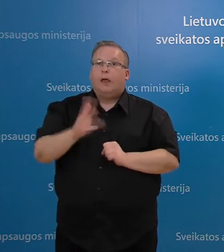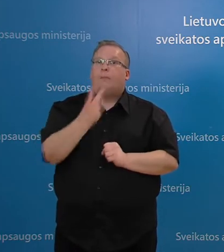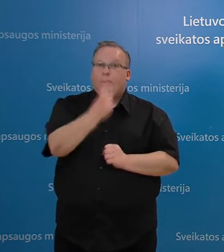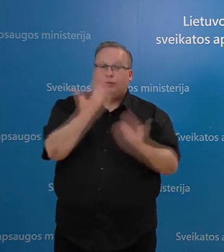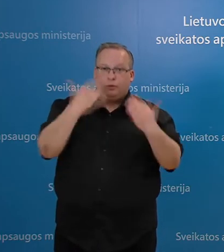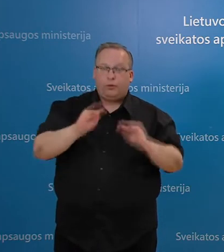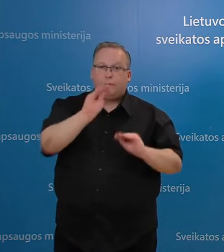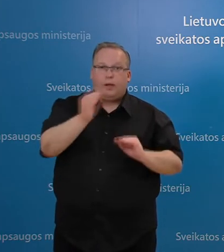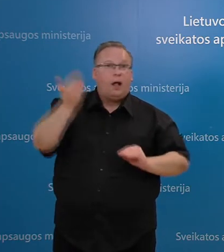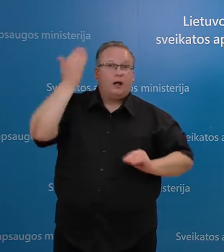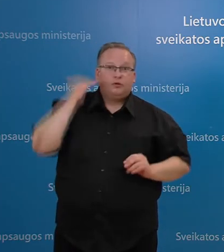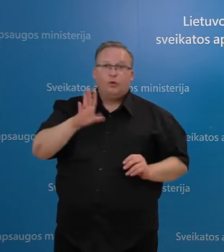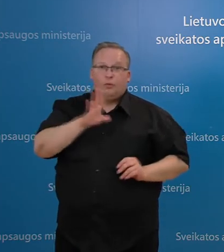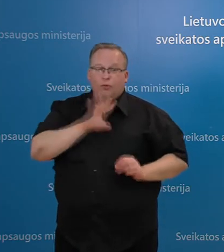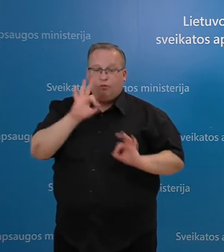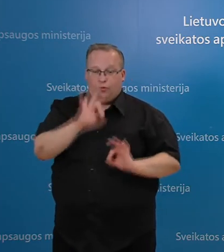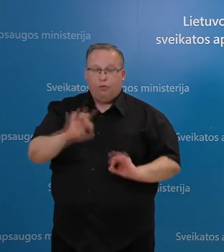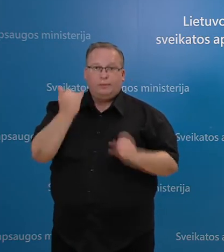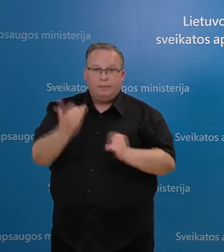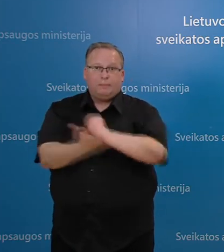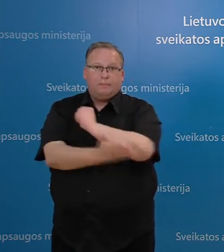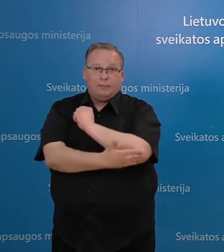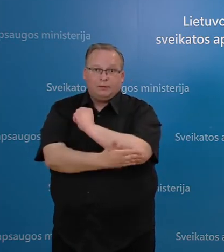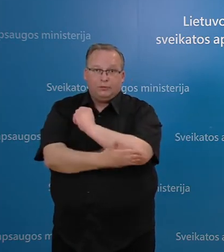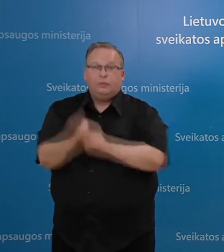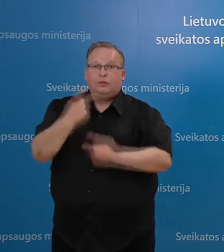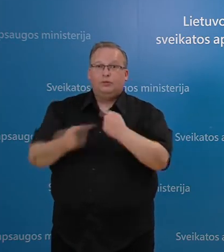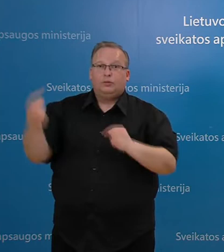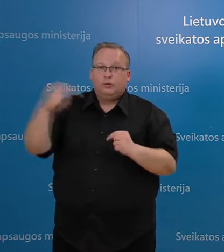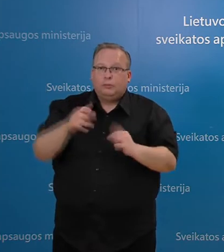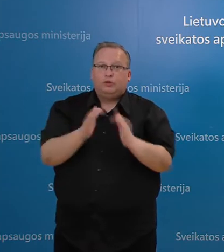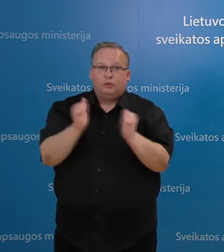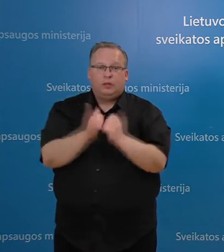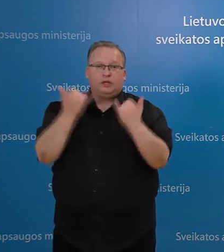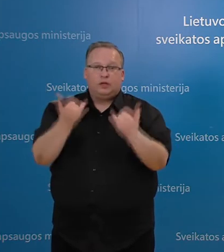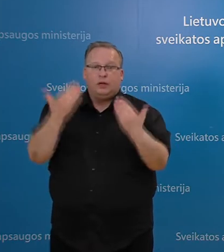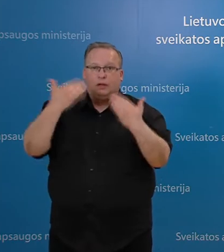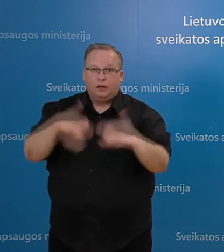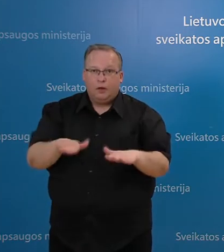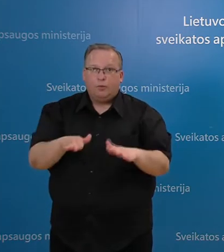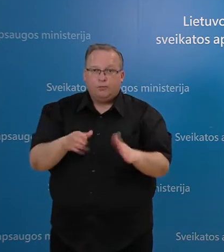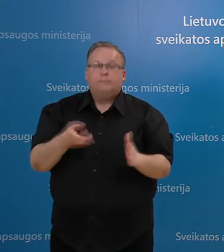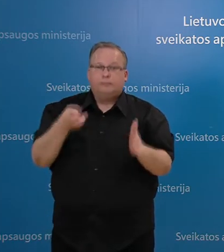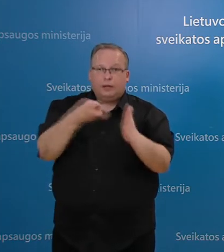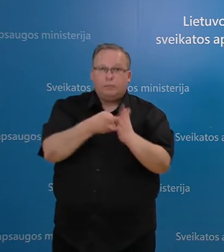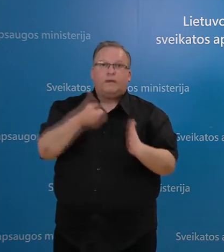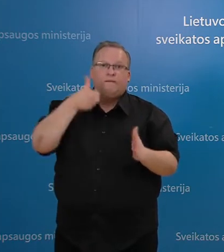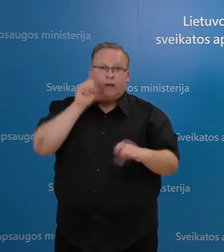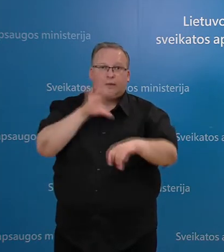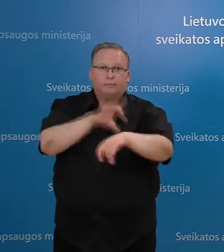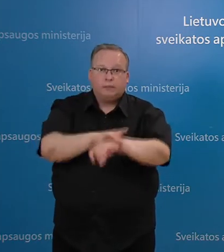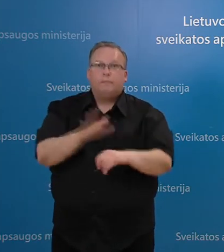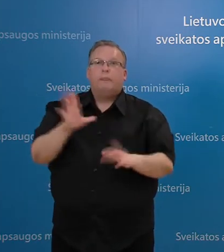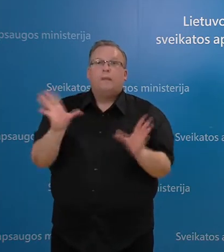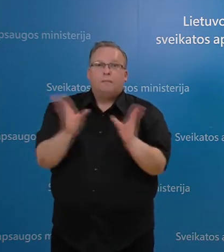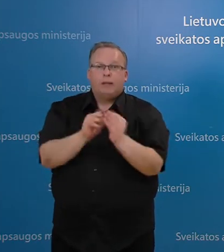pranešta anksčiau buvo ir apie paskutinį keliavusį iš Jungtinės karalystės pranešu šiandien, jis registruotas vakar. Bendras sąlytį